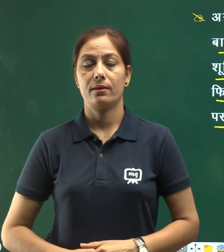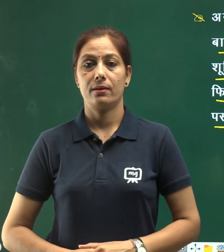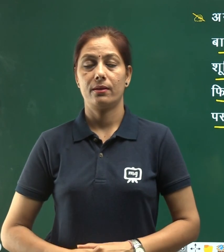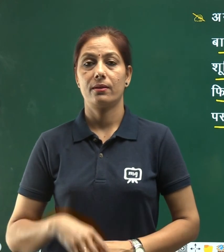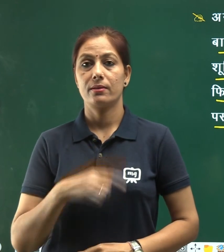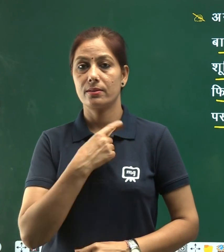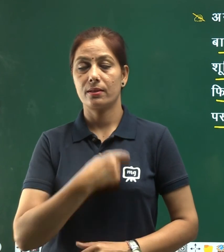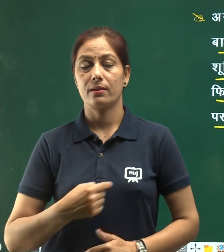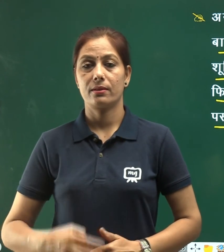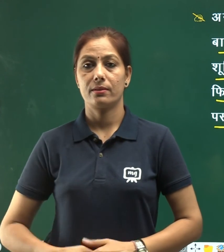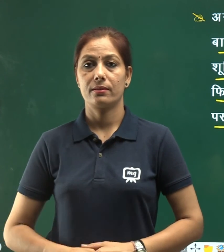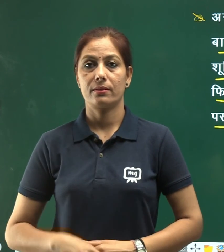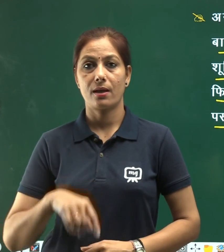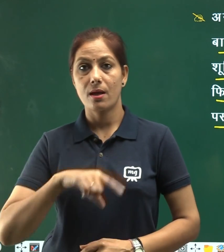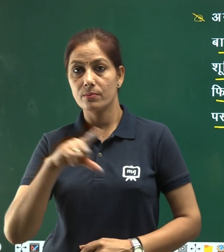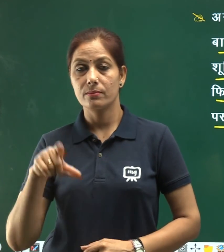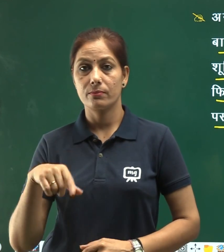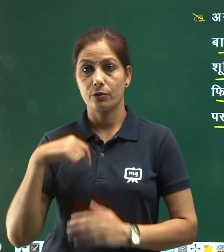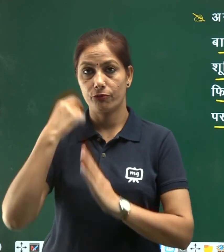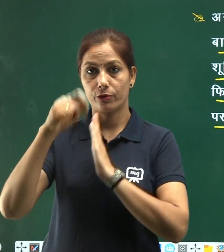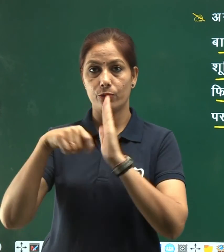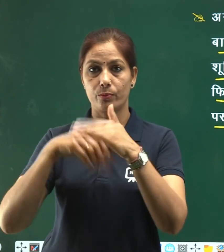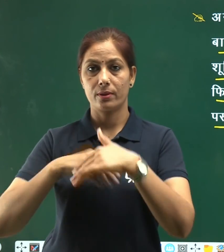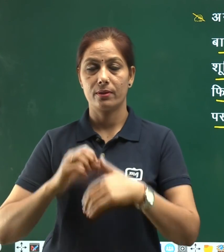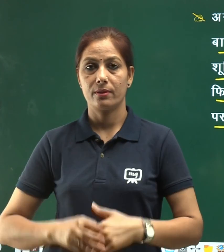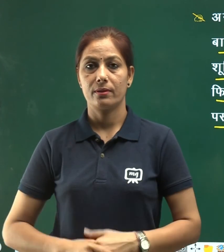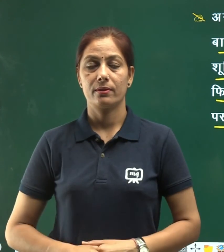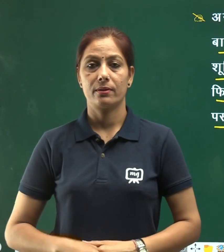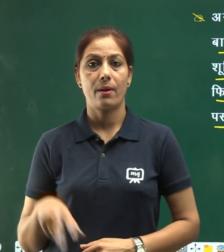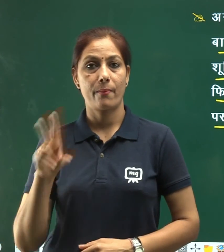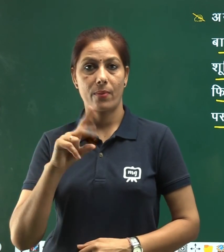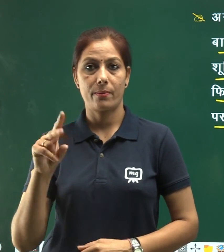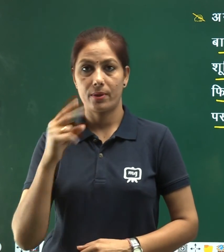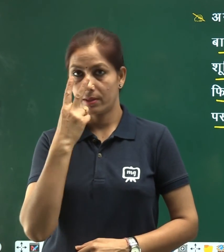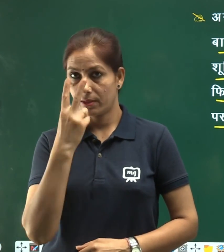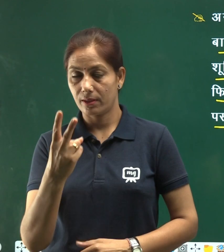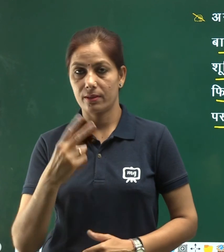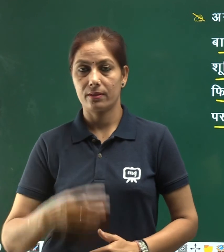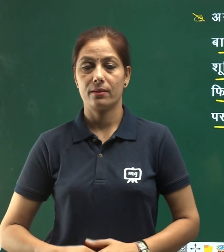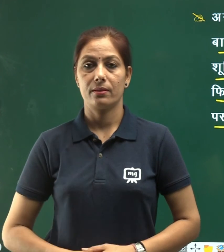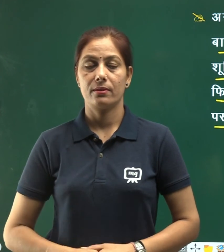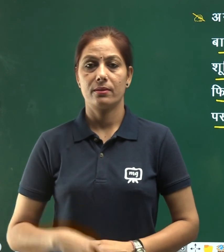इसे आप वीडियो में बार बार देखें,